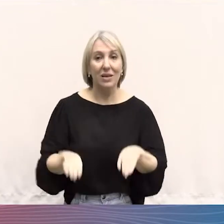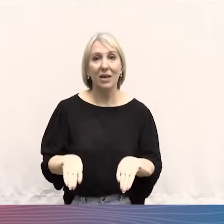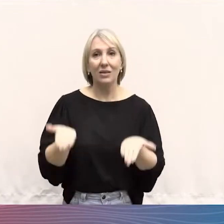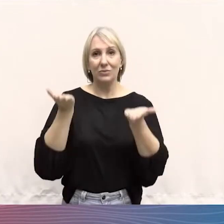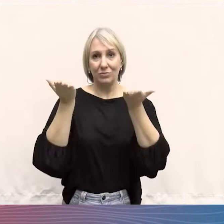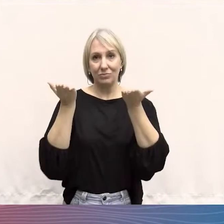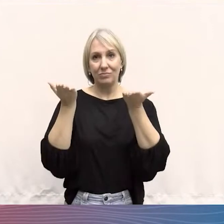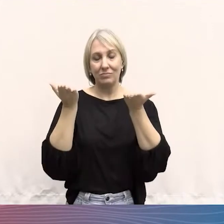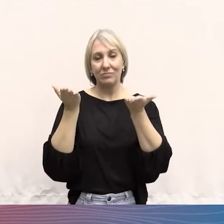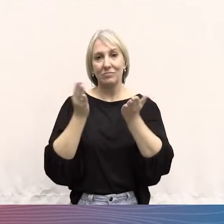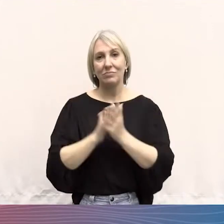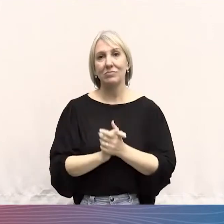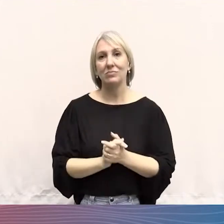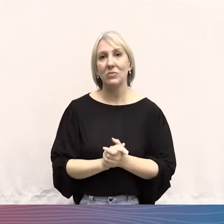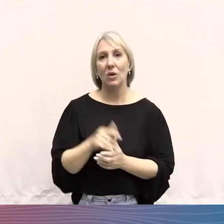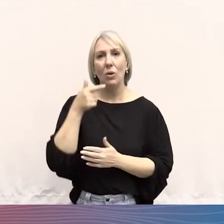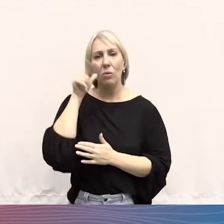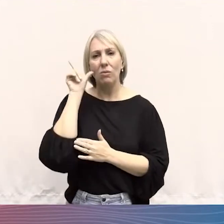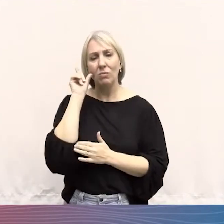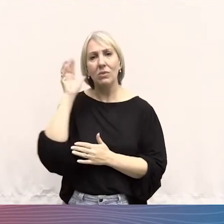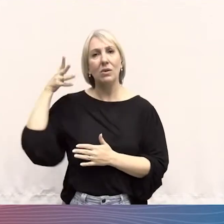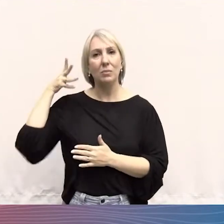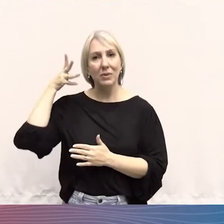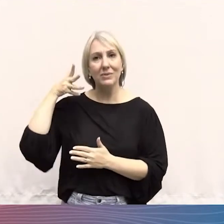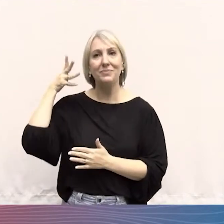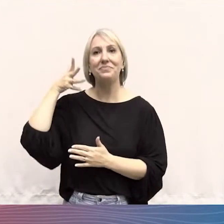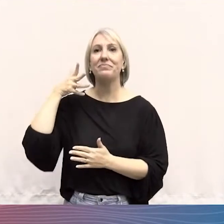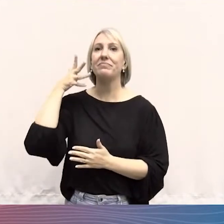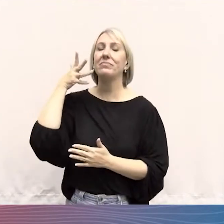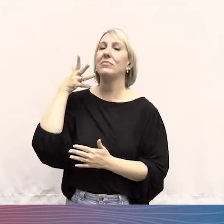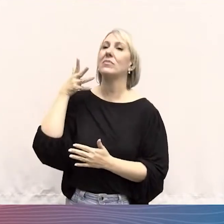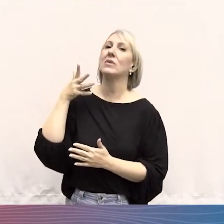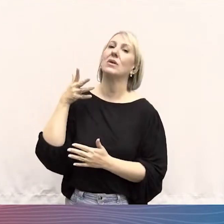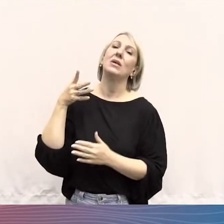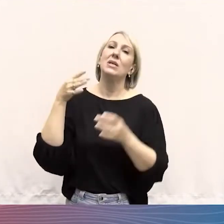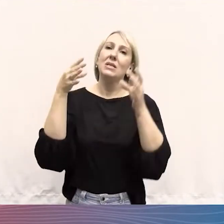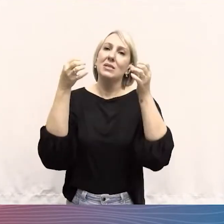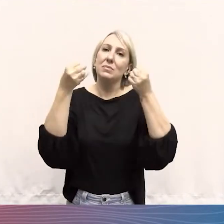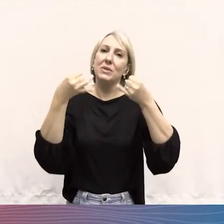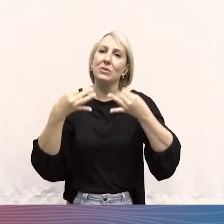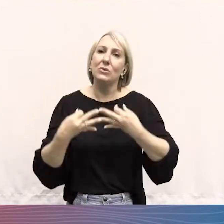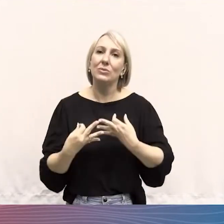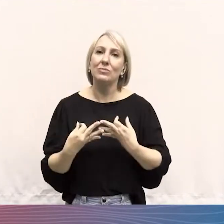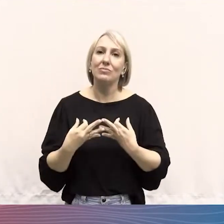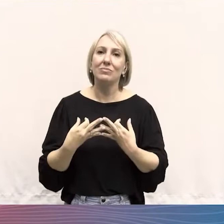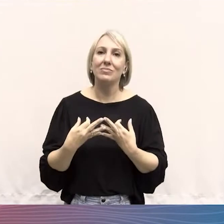para nós ontem que o Senhor foi aprovado por Deus.